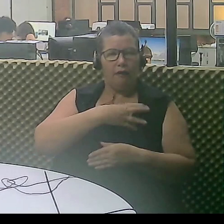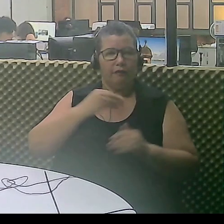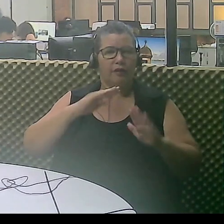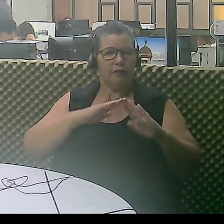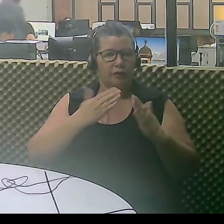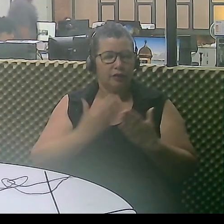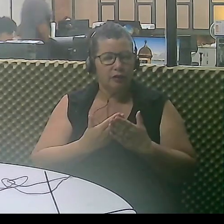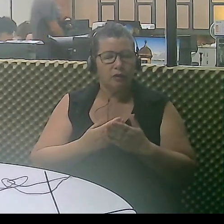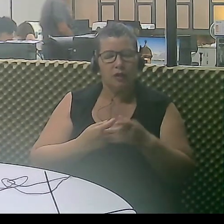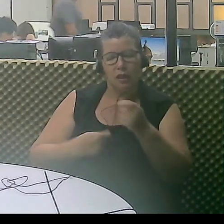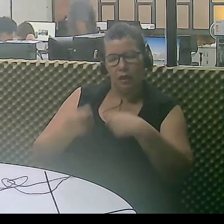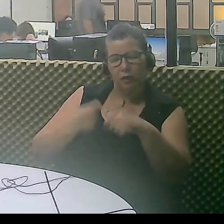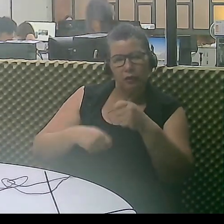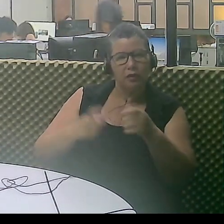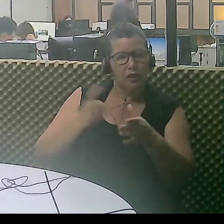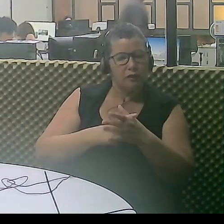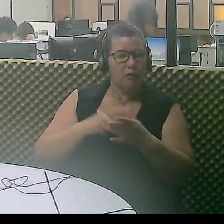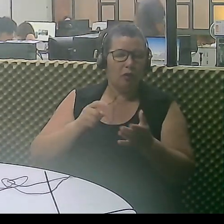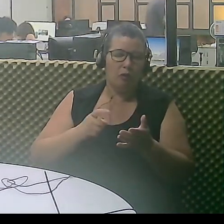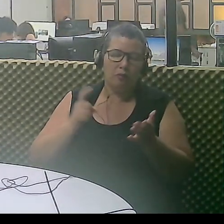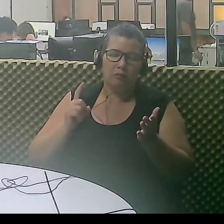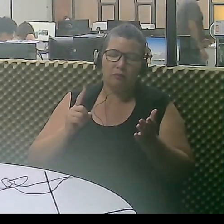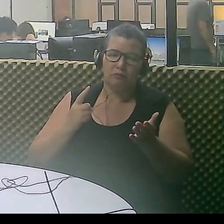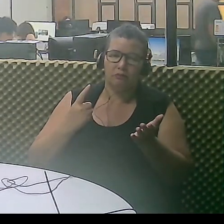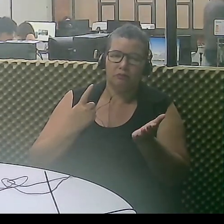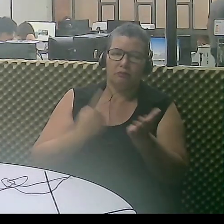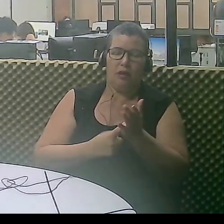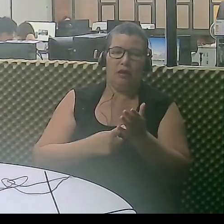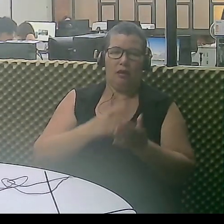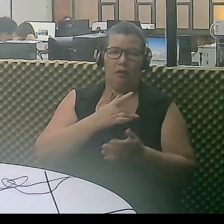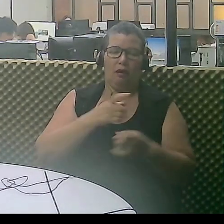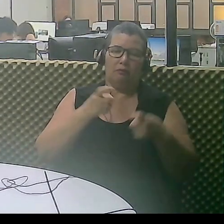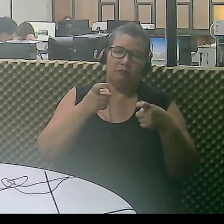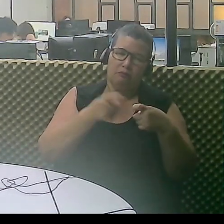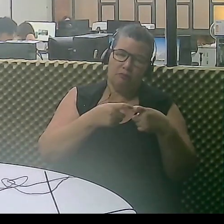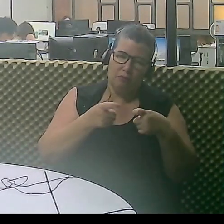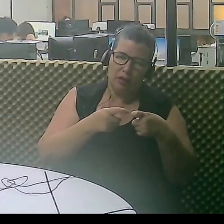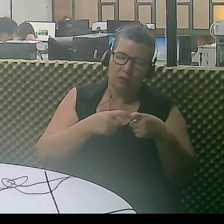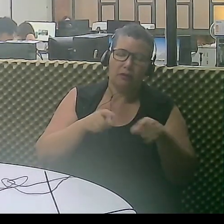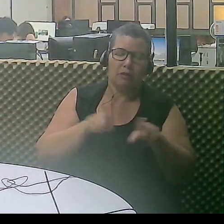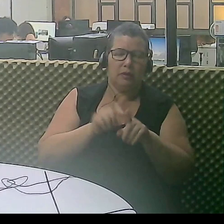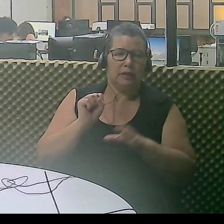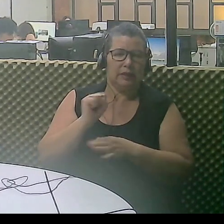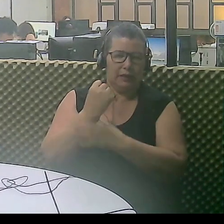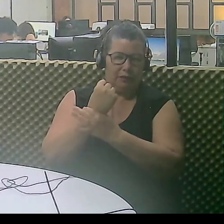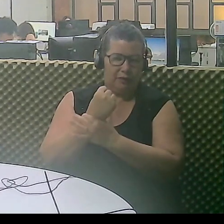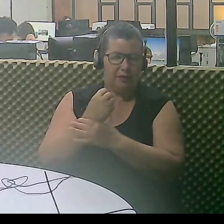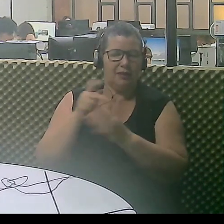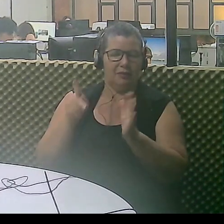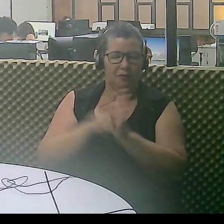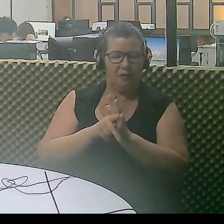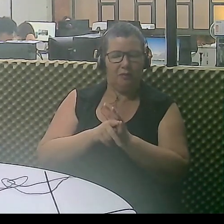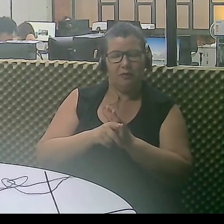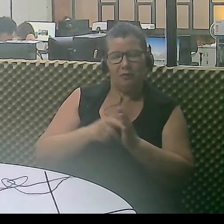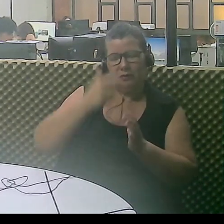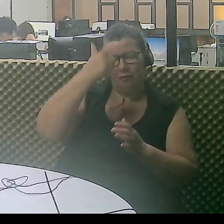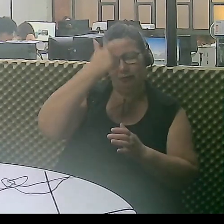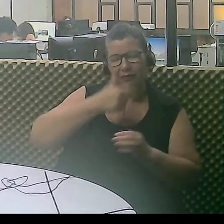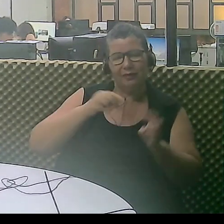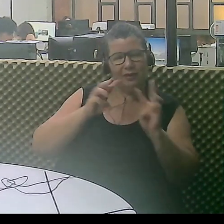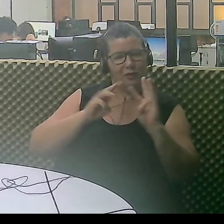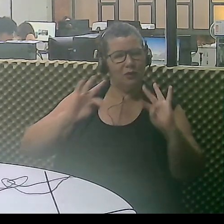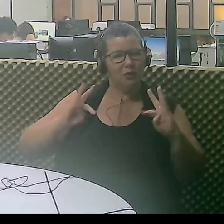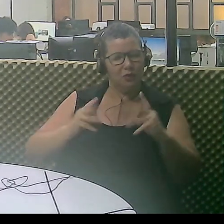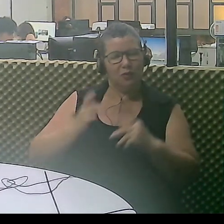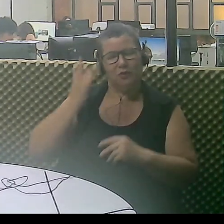débitos ou marca uma consulta. E tem segurança do acesso gov.br. Entra lá, Portal Cidadão. Tudo